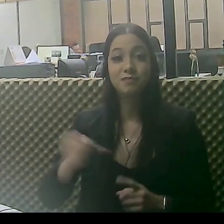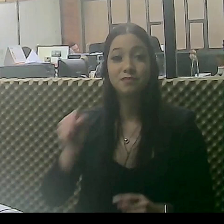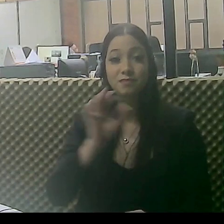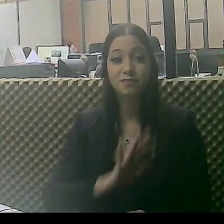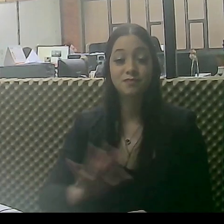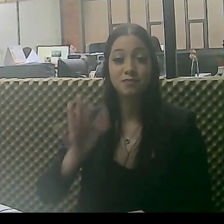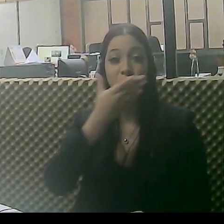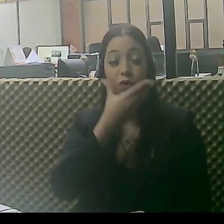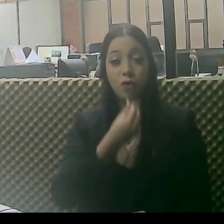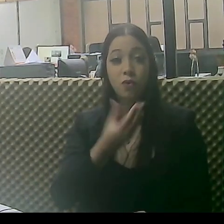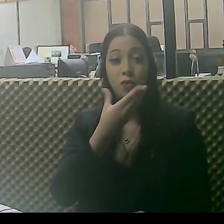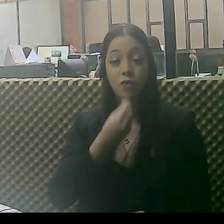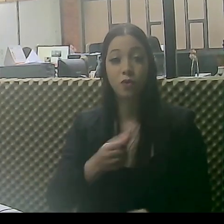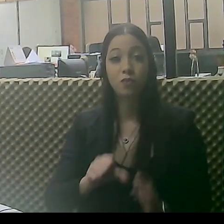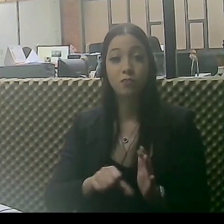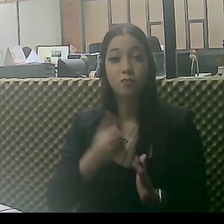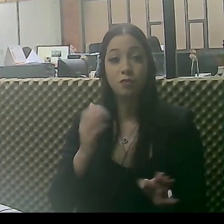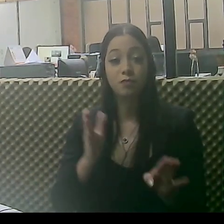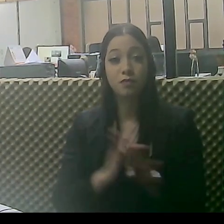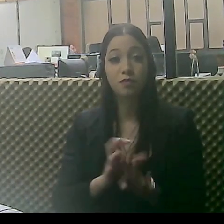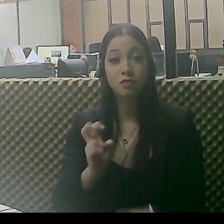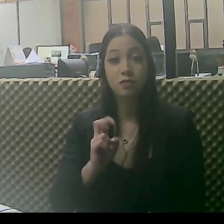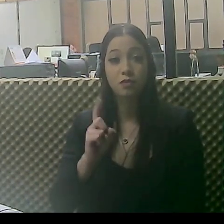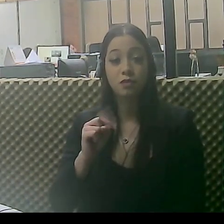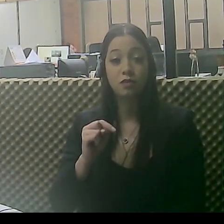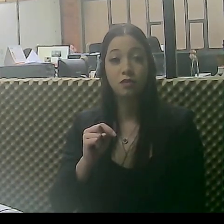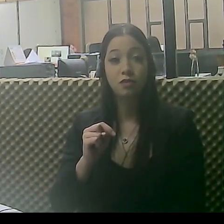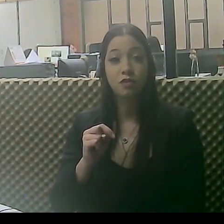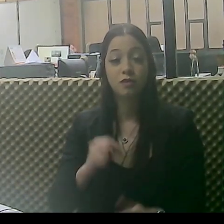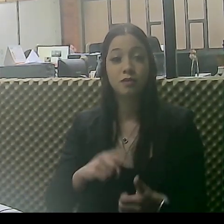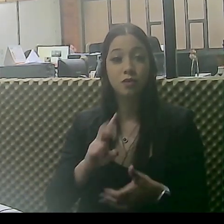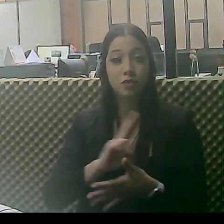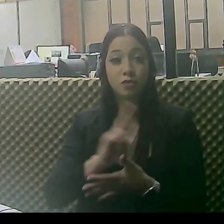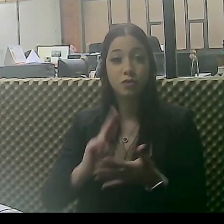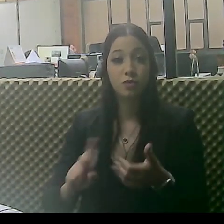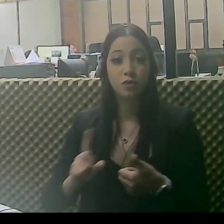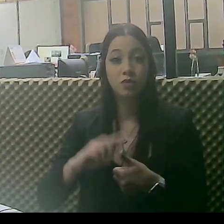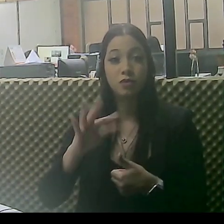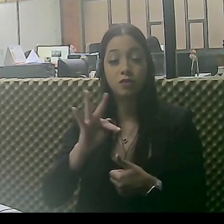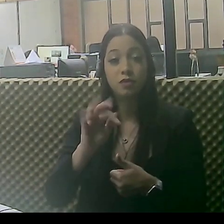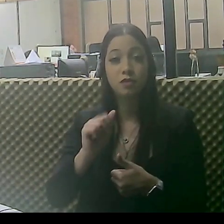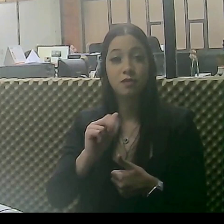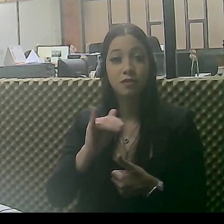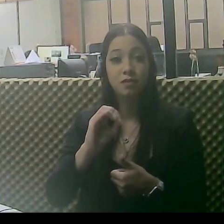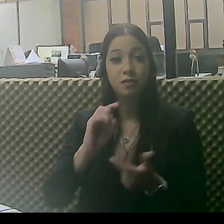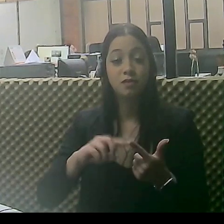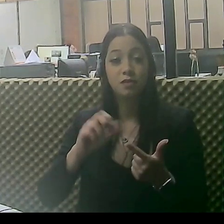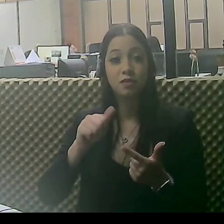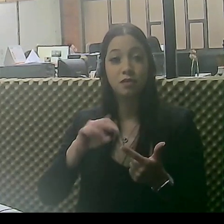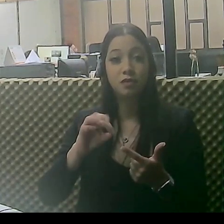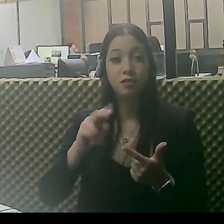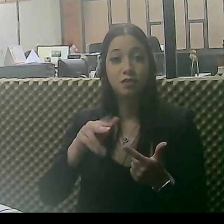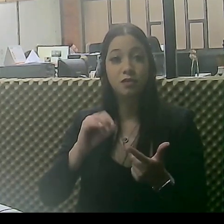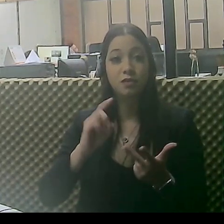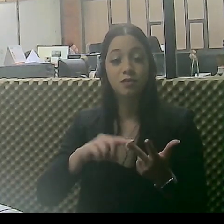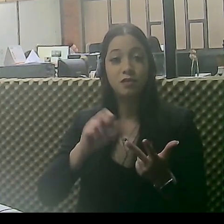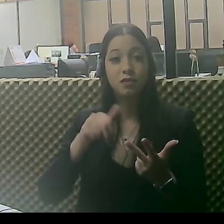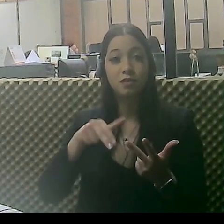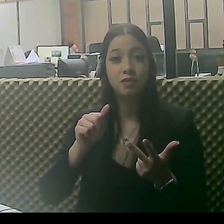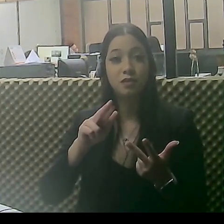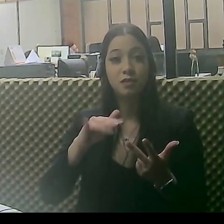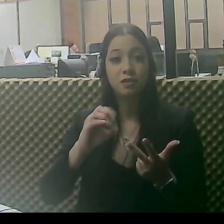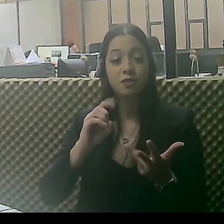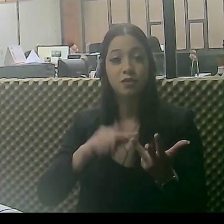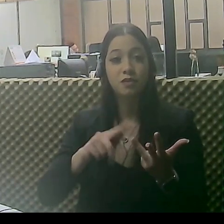geral masculino do 1º ao 5º lugar foram, respectivamente, Fábio Gonzaga, Antônio Bezerra, Anário